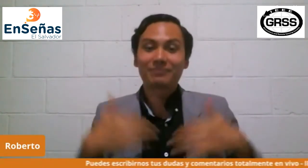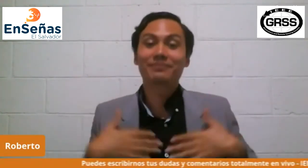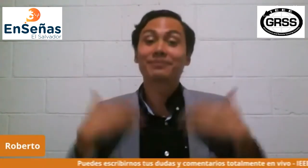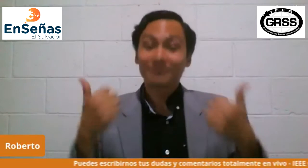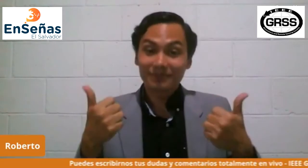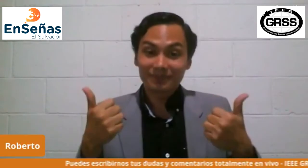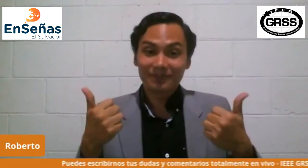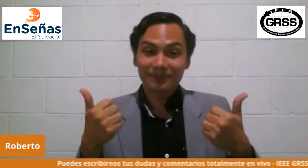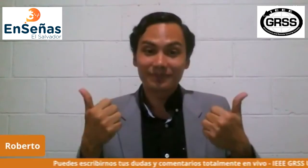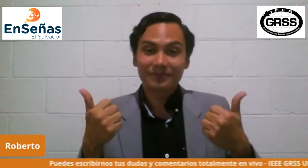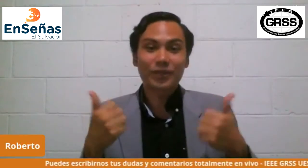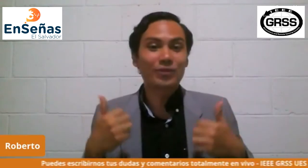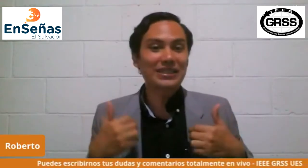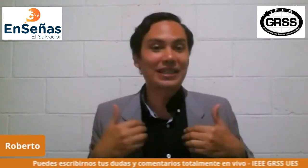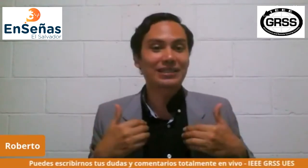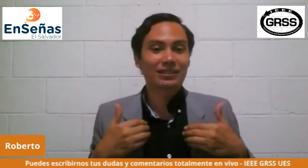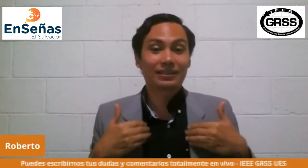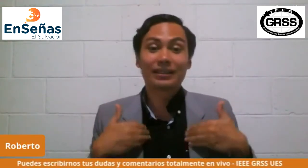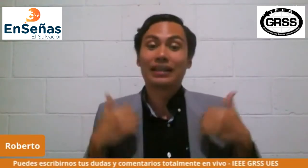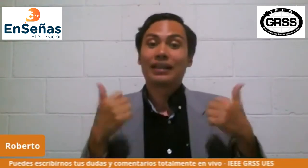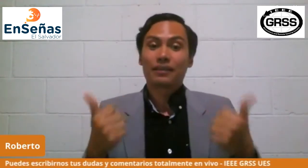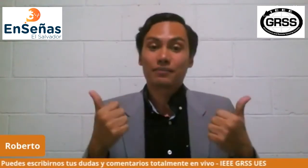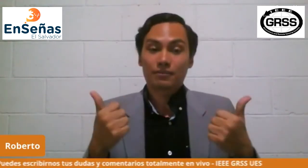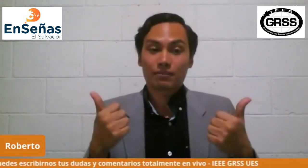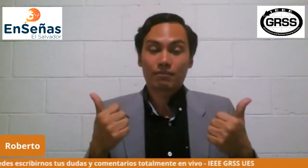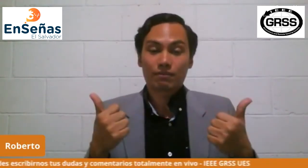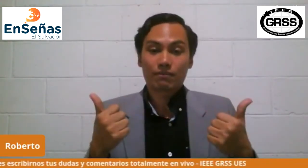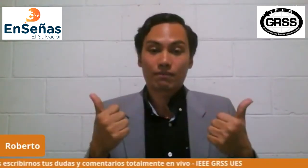tal? ¿Cómo estás?